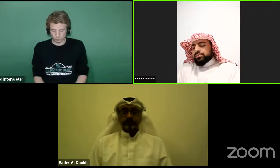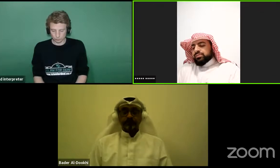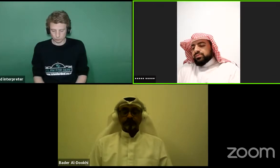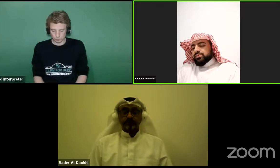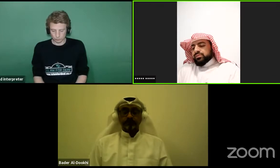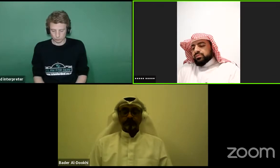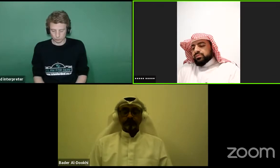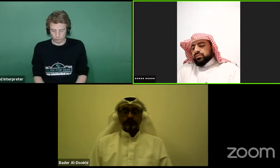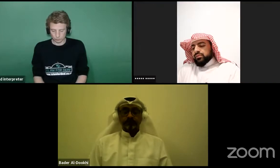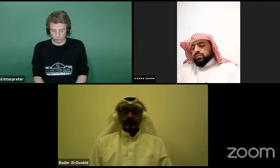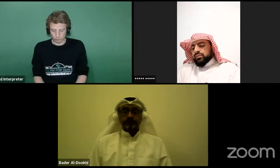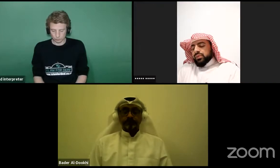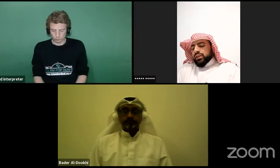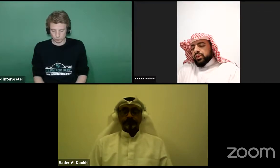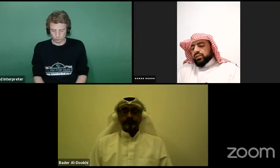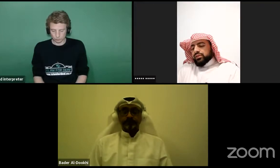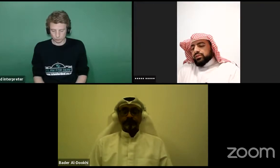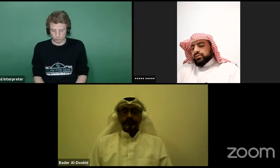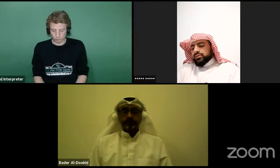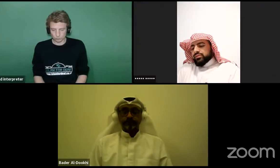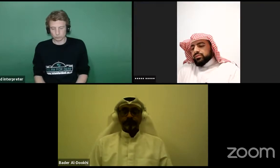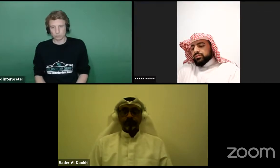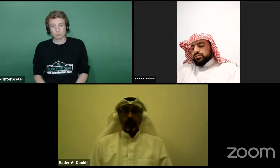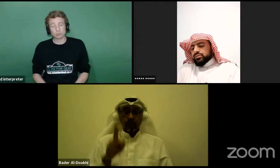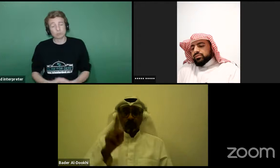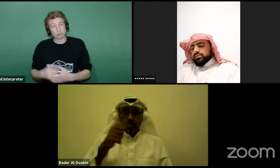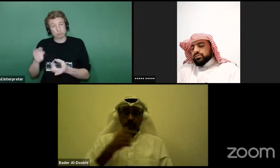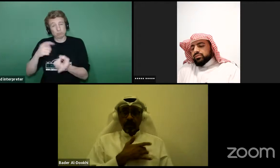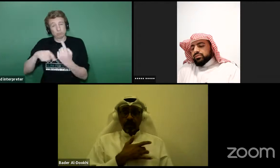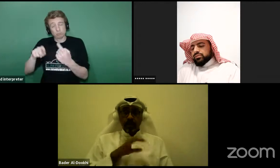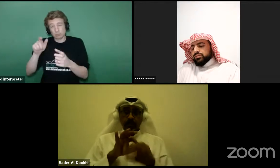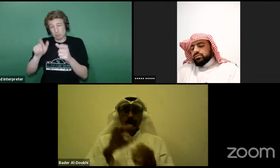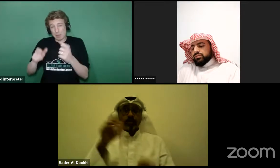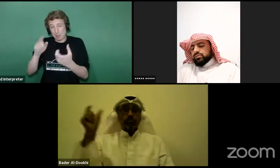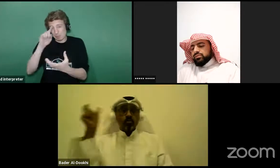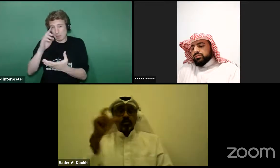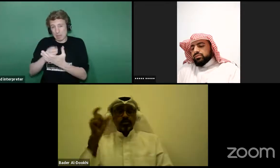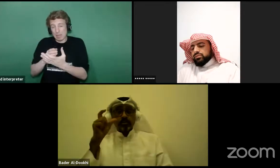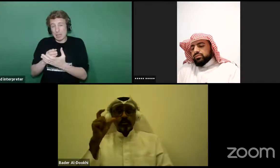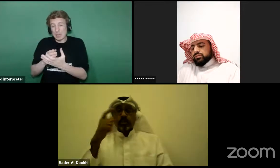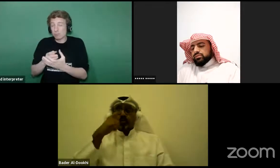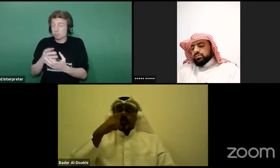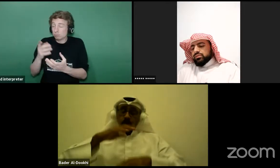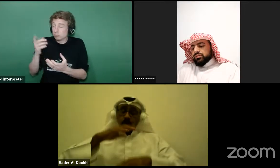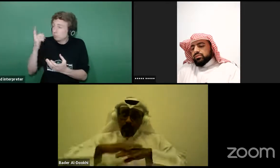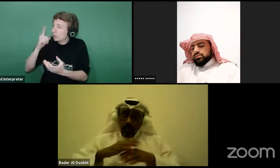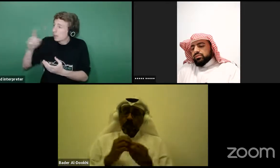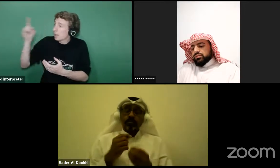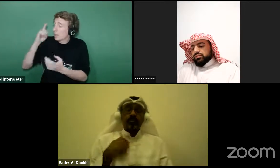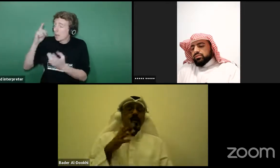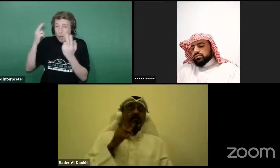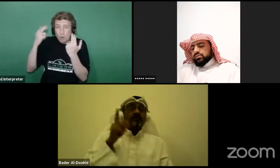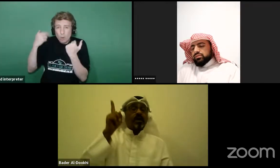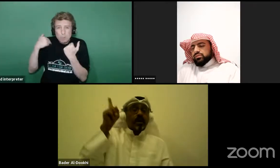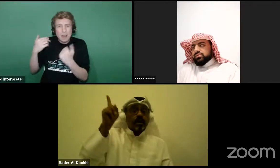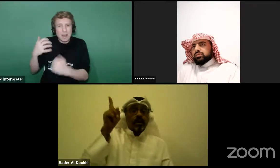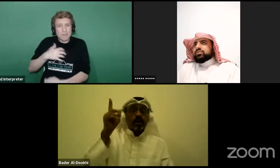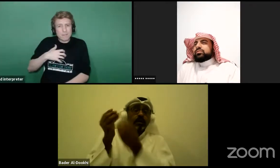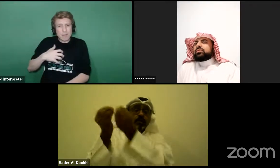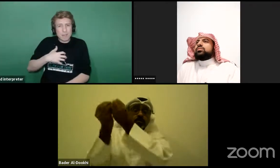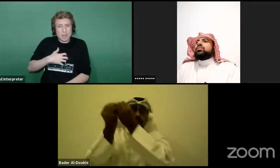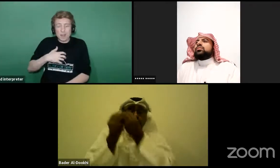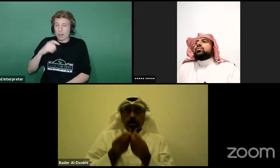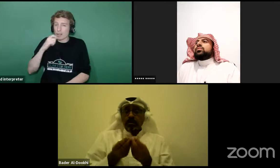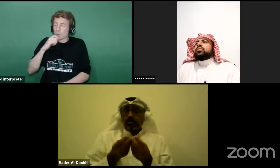العظيم. O you who believe, if you obey and fear Allah, He will grant you a criterion